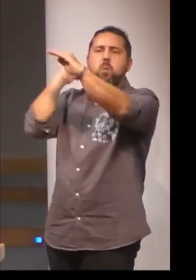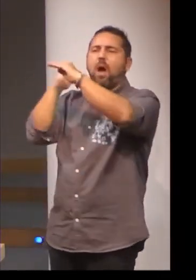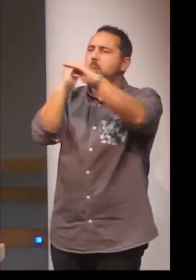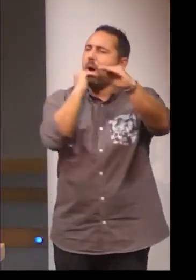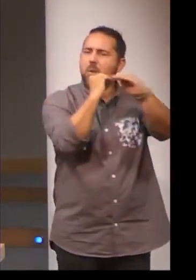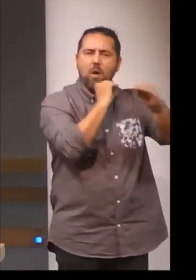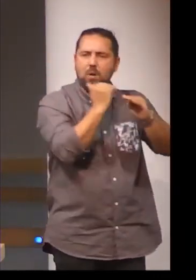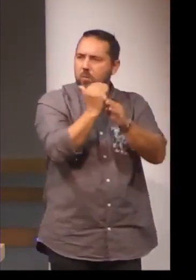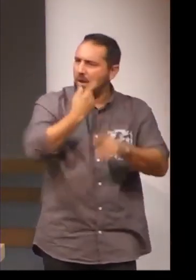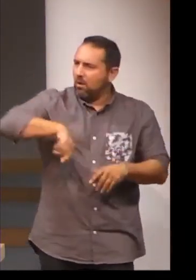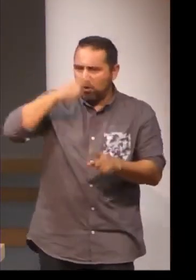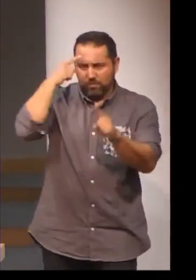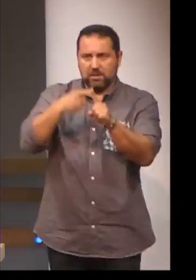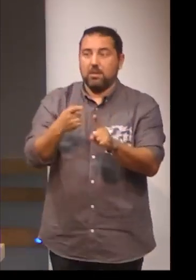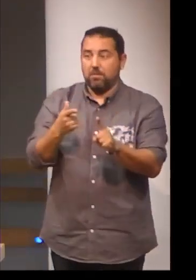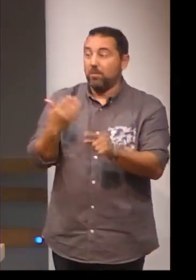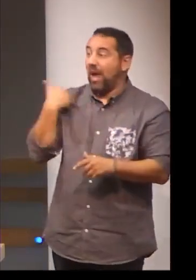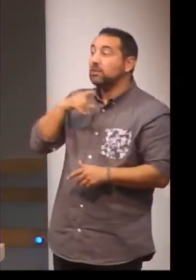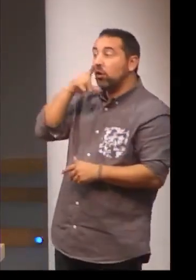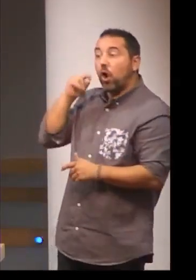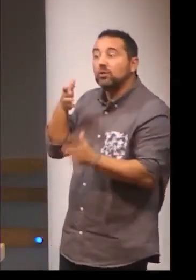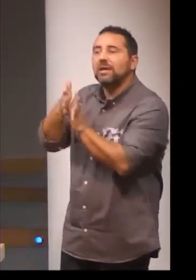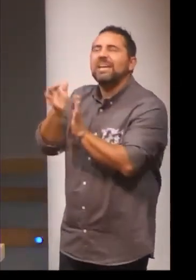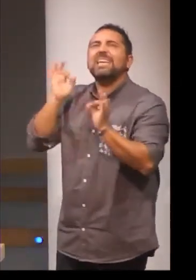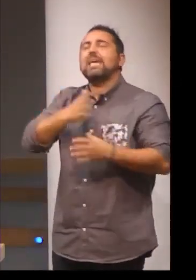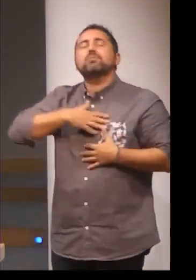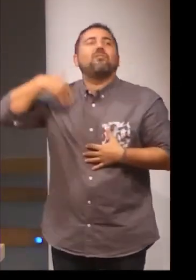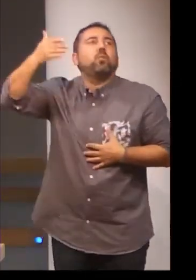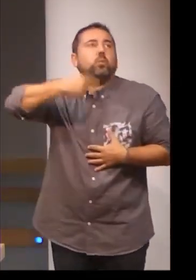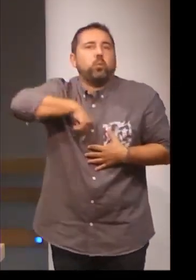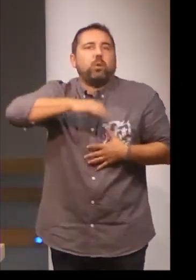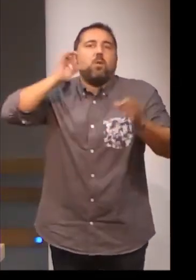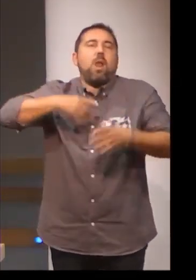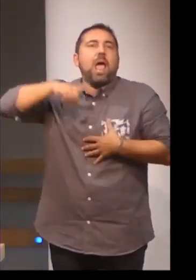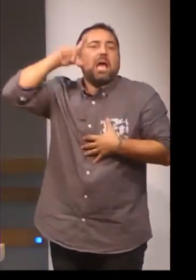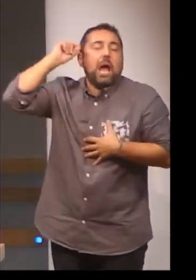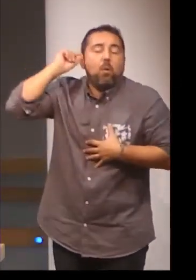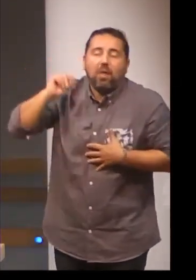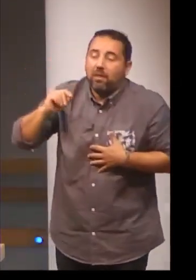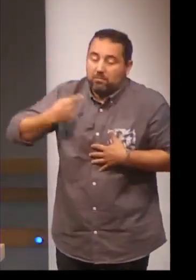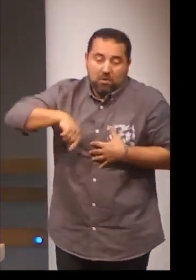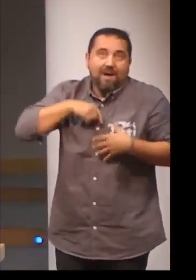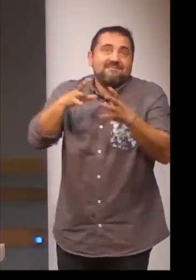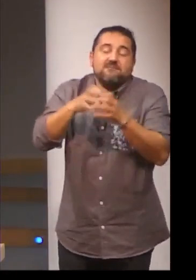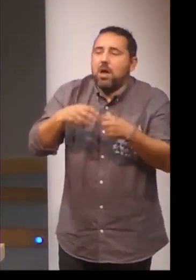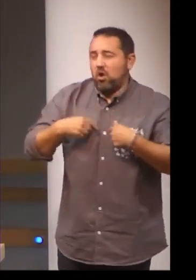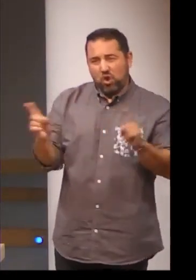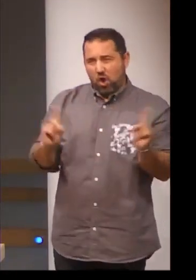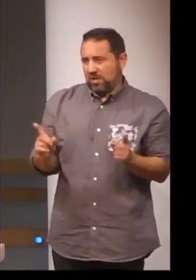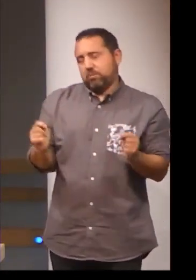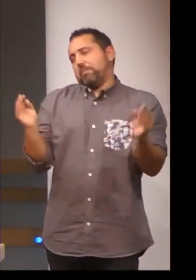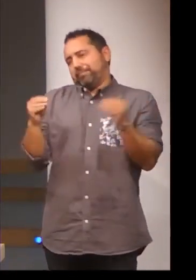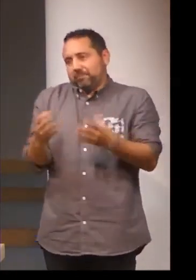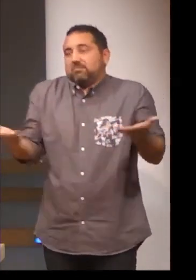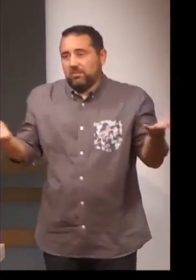a Concepción Díaz, no pretendemos ser la Universidad de Galaudet, no tiene sentido, pero sí que lo que pretendemos es, por un lado, garantizar que el